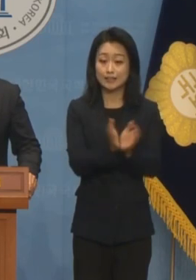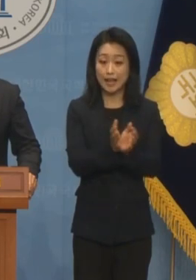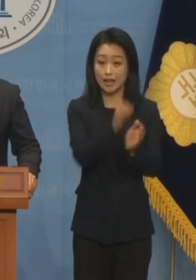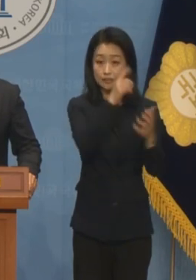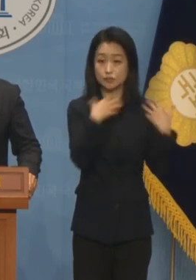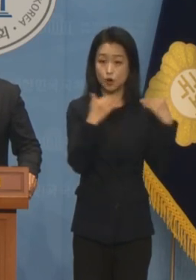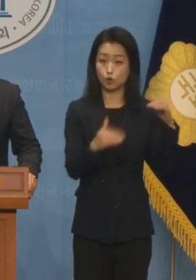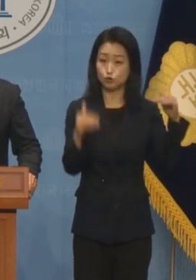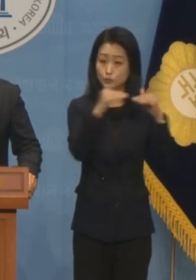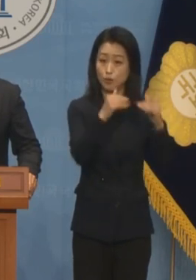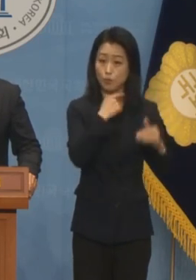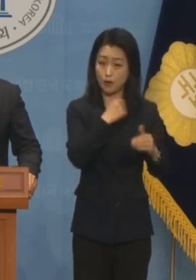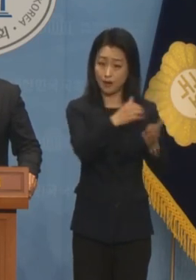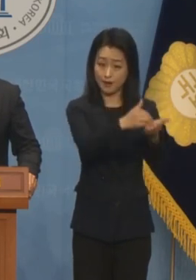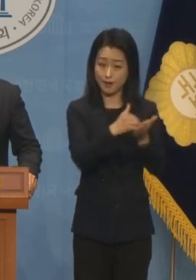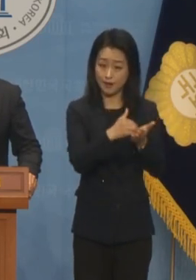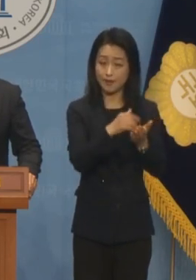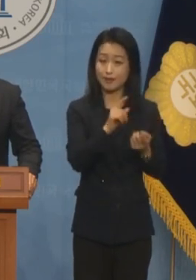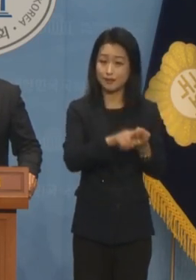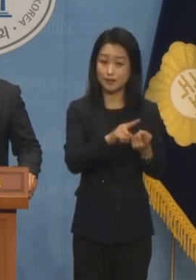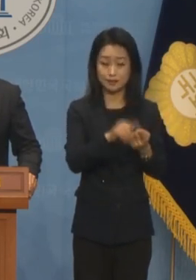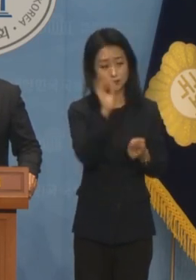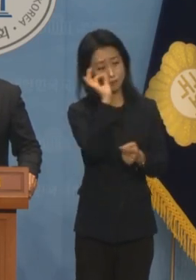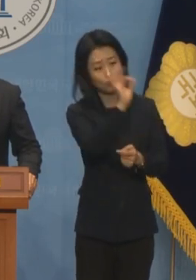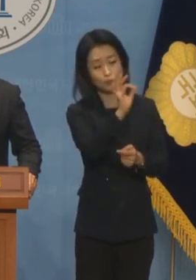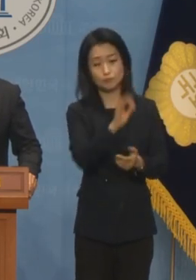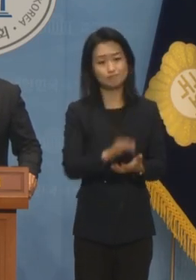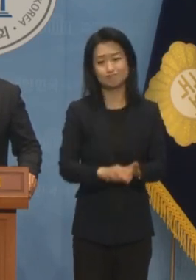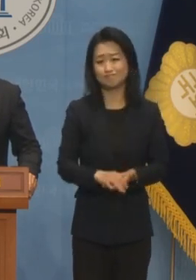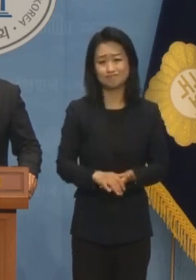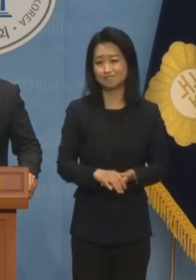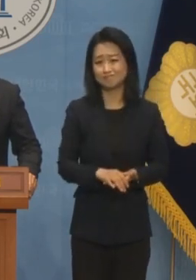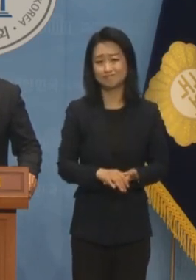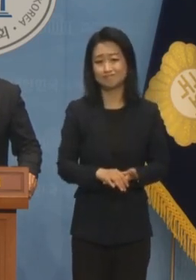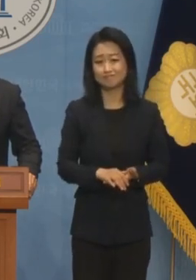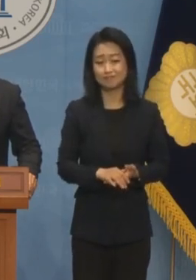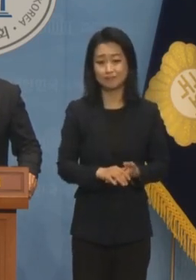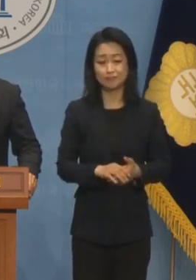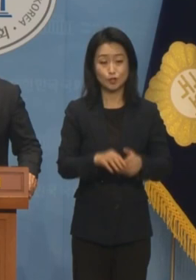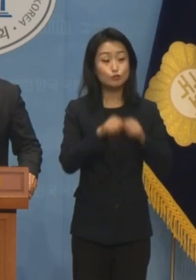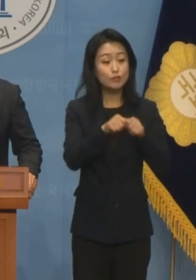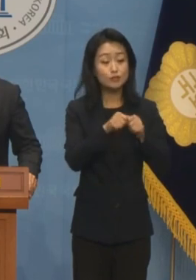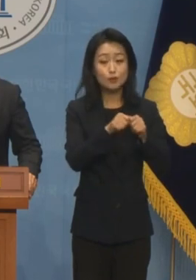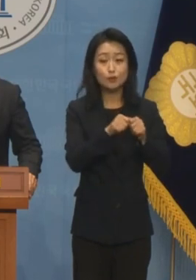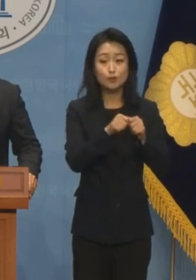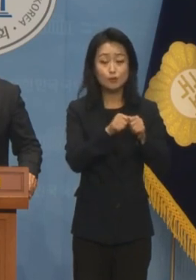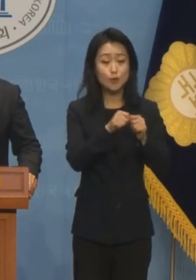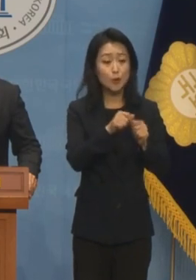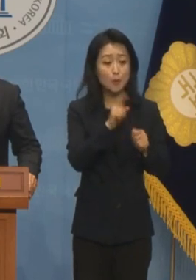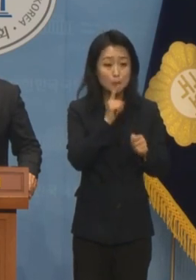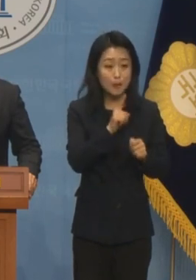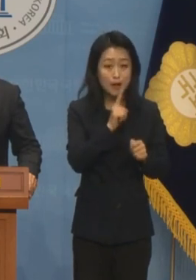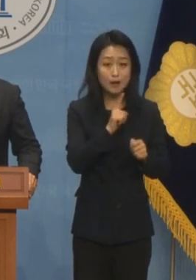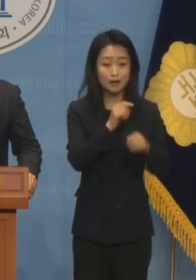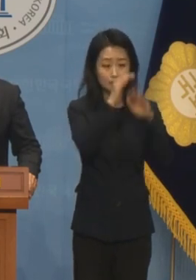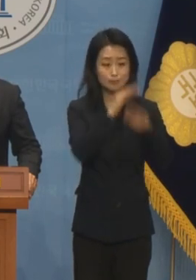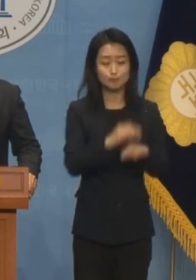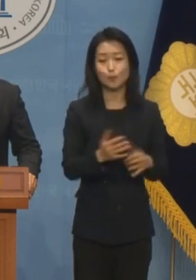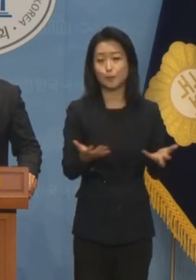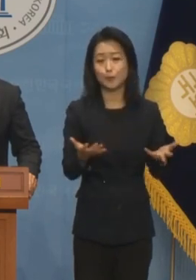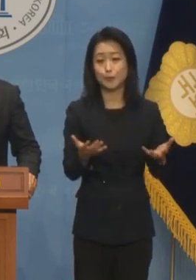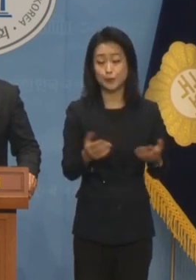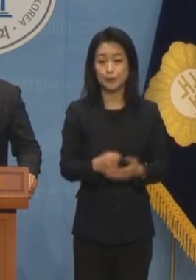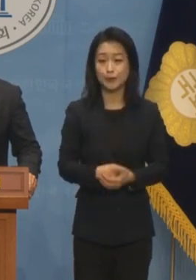당정관계 수평적으로 재정립하겠다고 하였으나 막상 구체적으로 아무런 대안을 내놓지